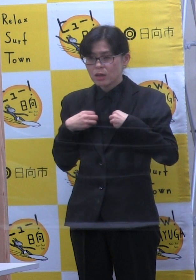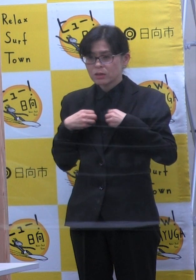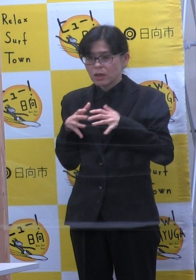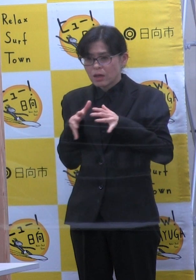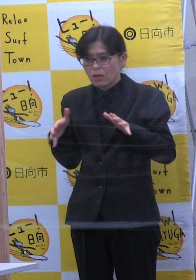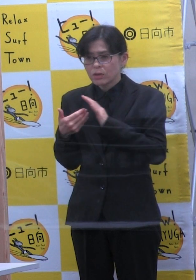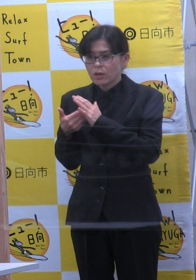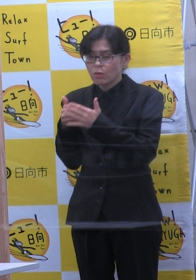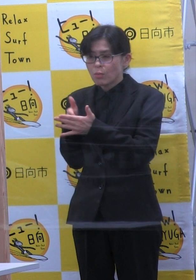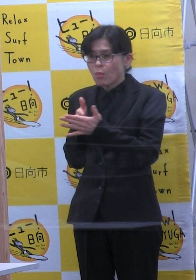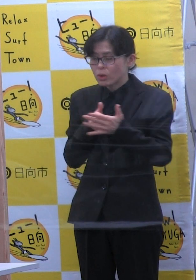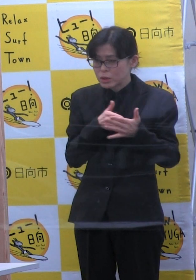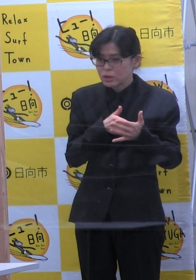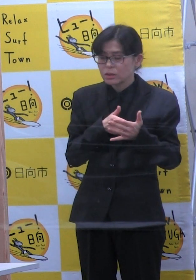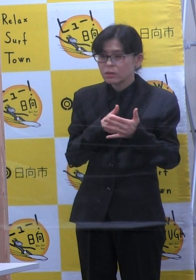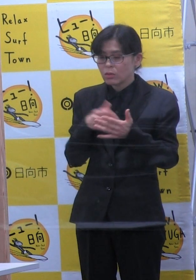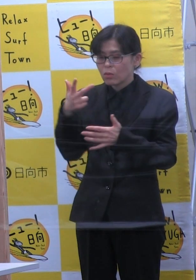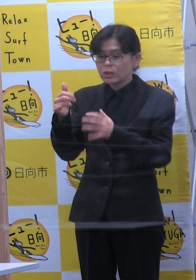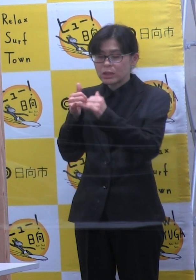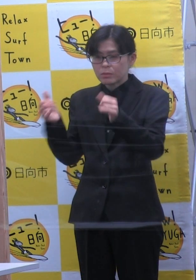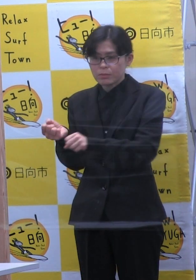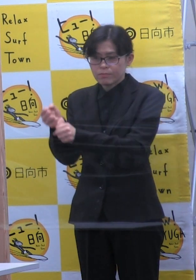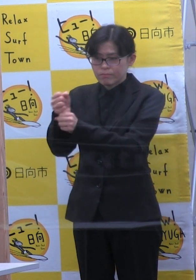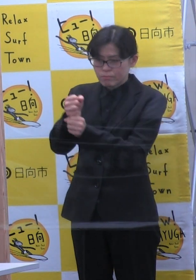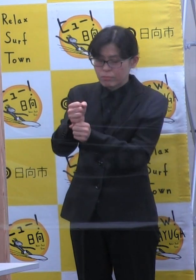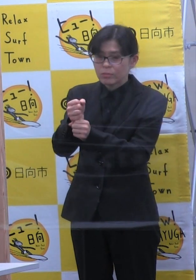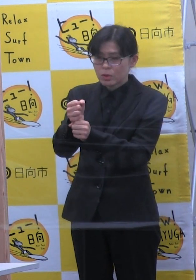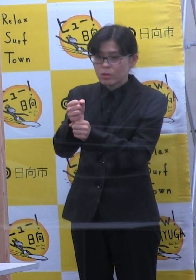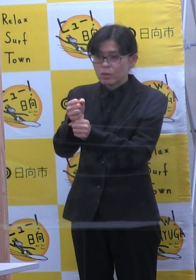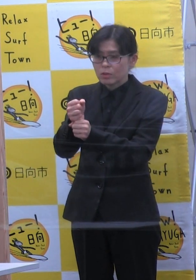と市民生活の回復を最優先に、